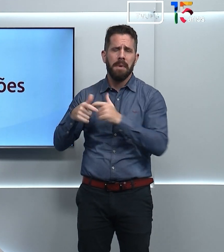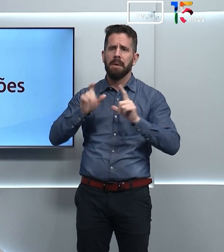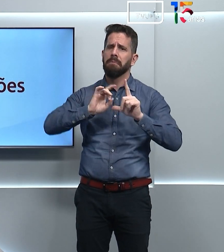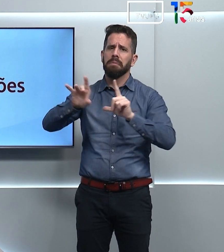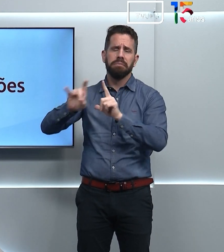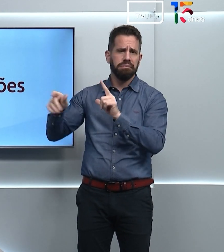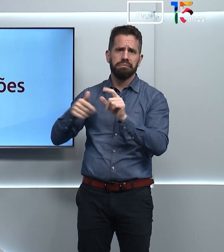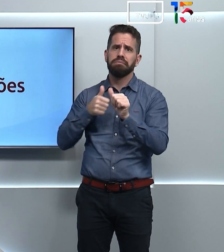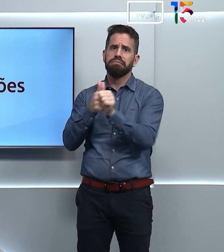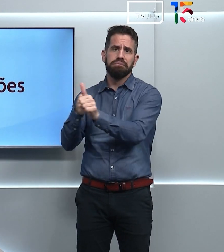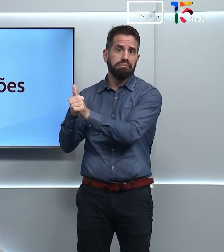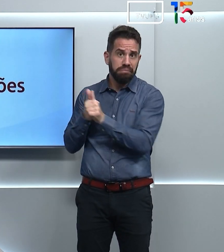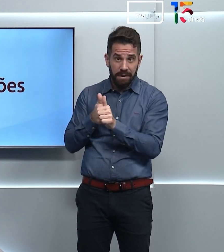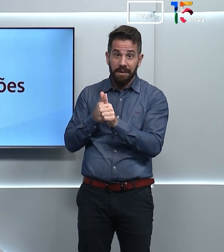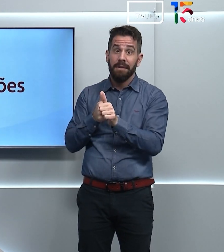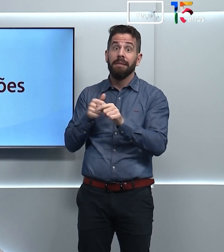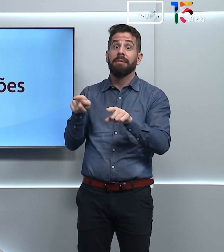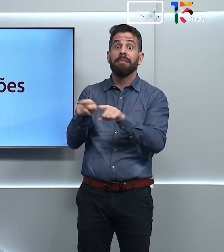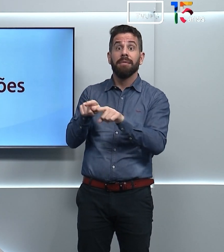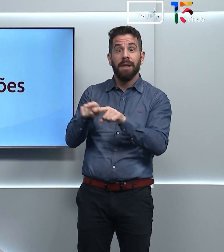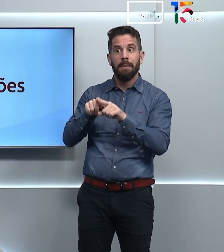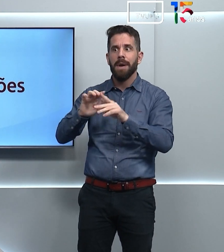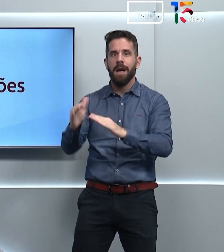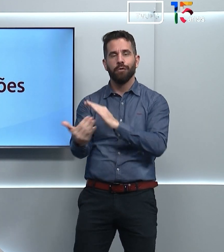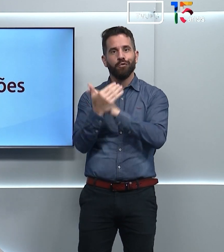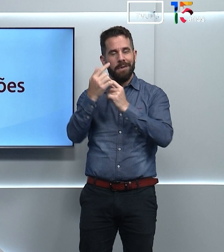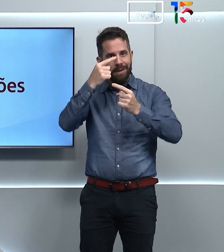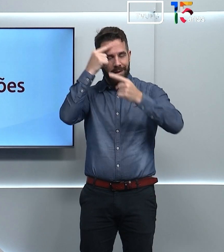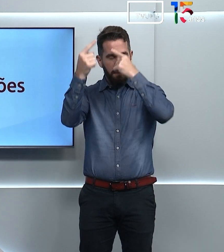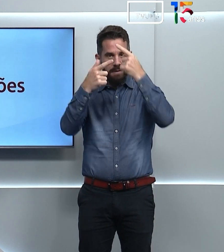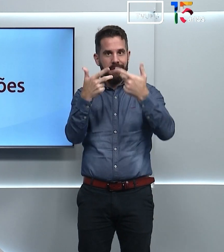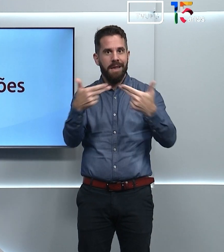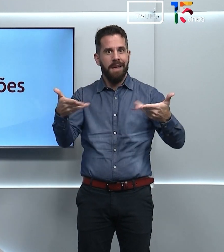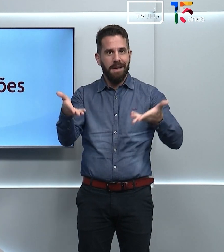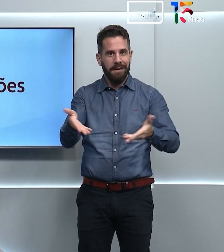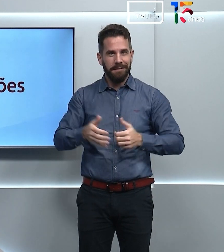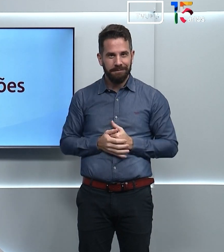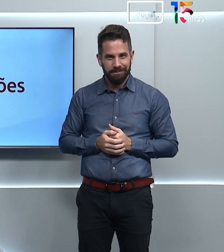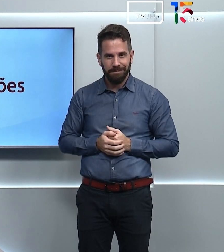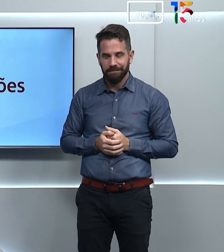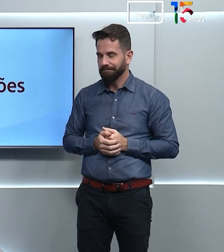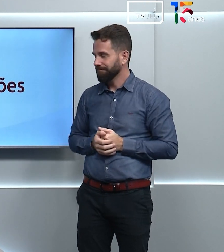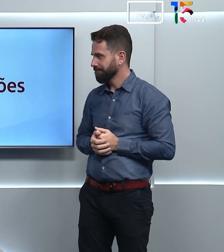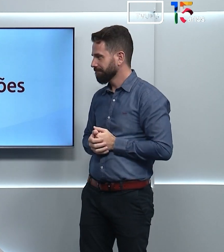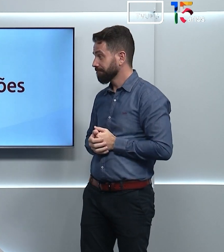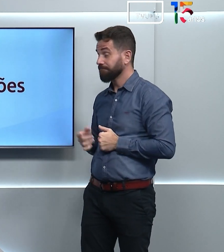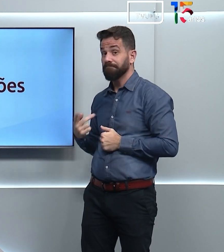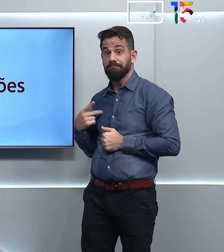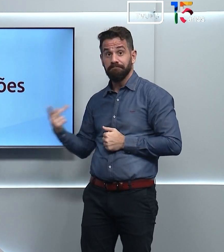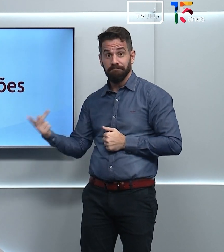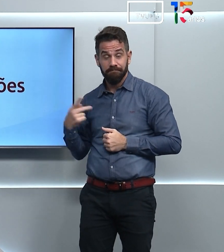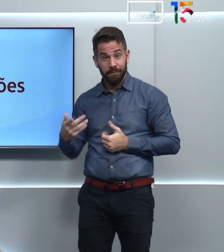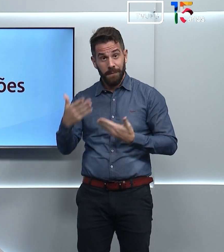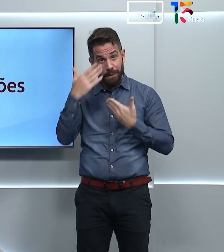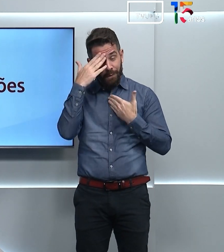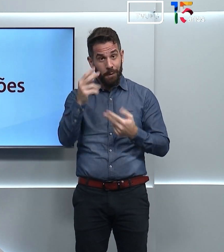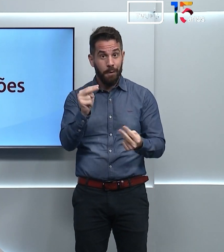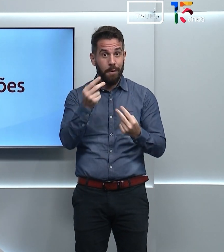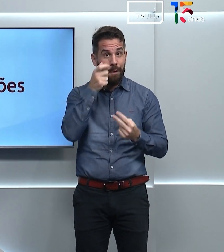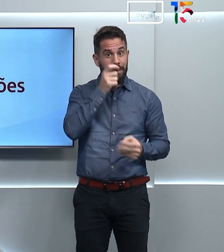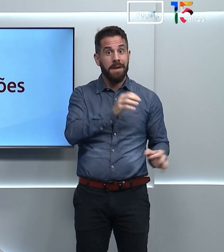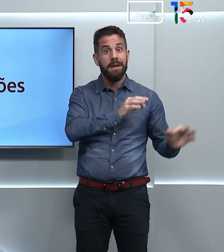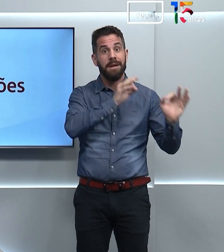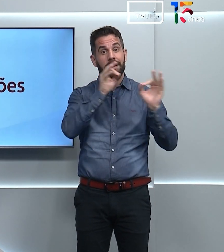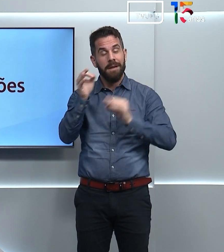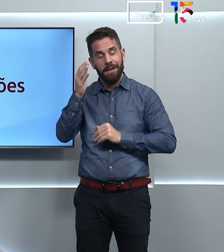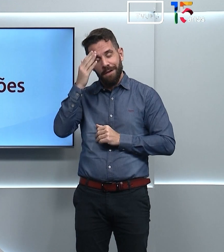nossos conteúdos e, claro, nos ajudar a fazer a nossa programação. Eu e o professor Diego agradecemos a sua